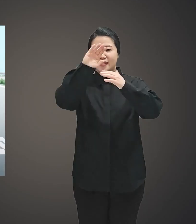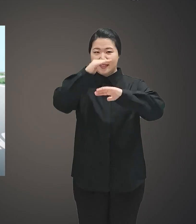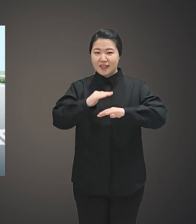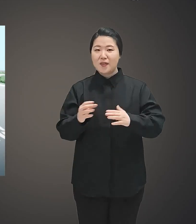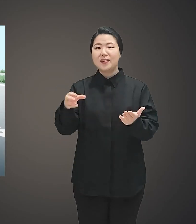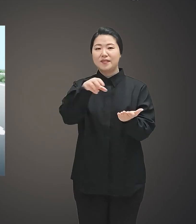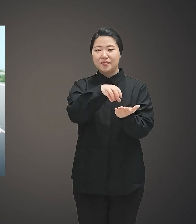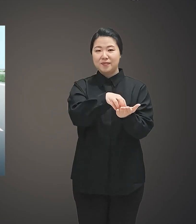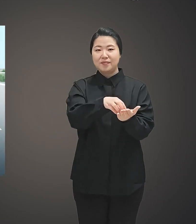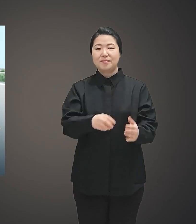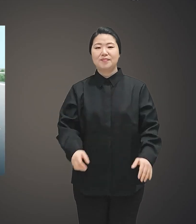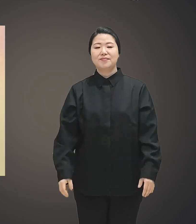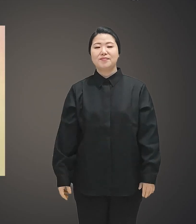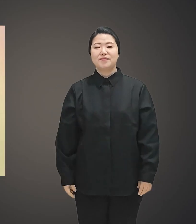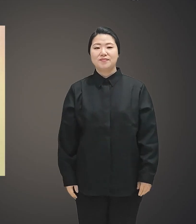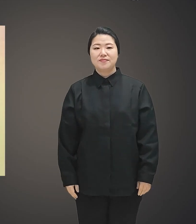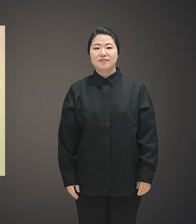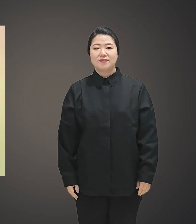있습니다.